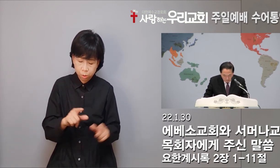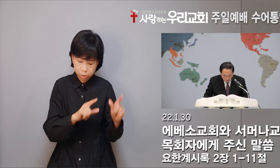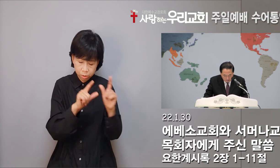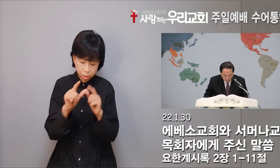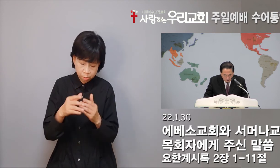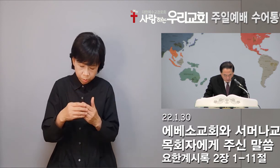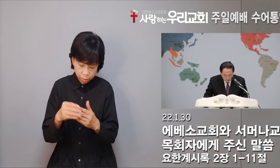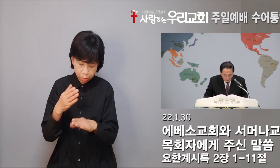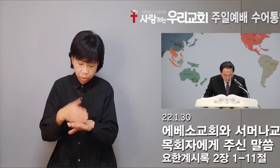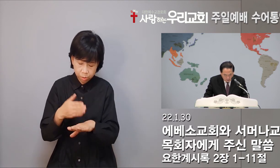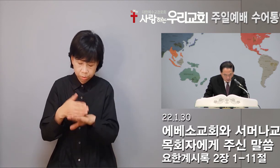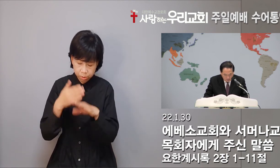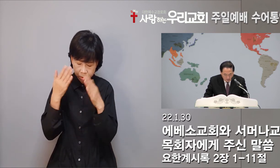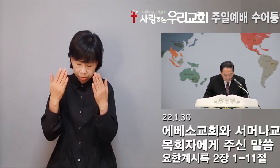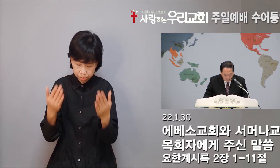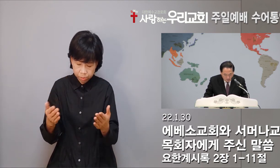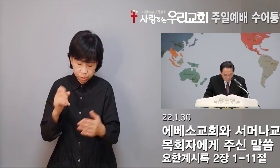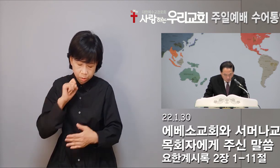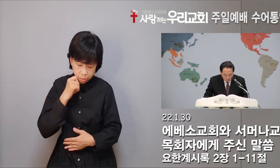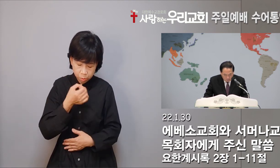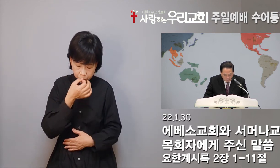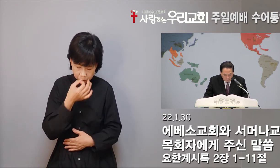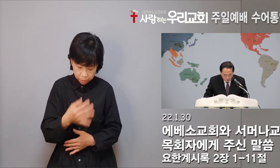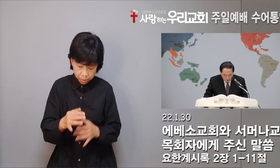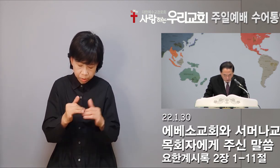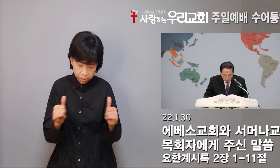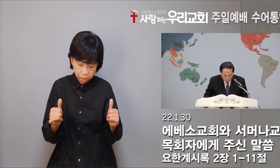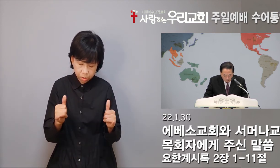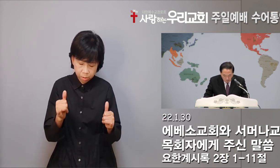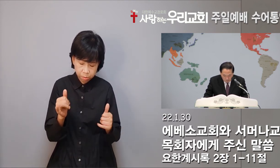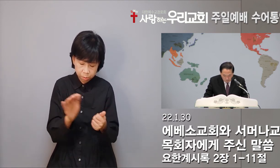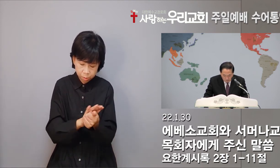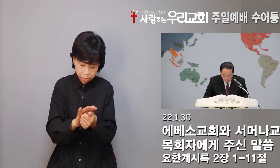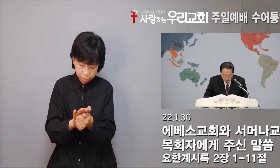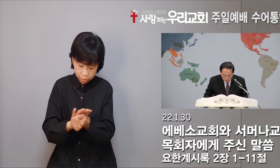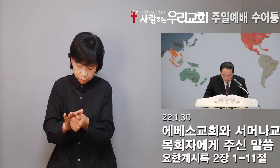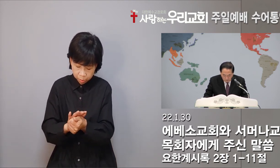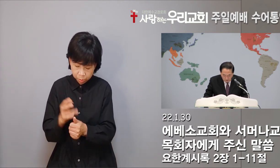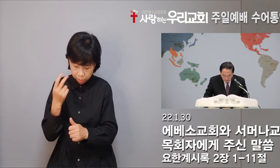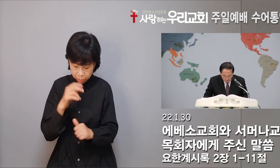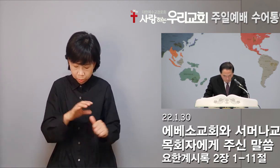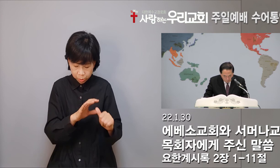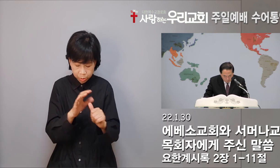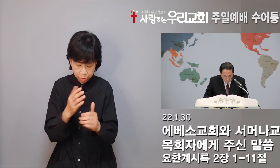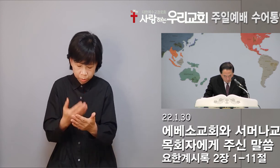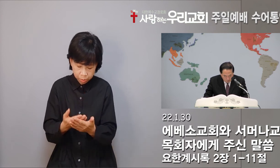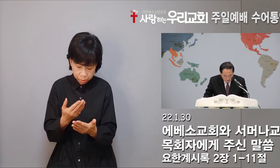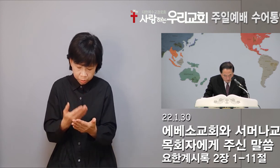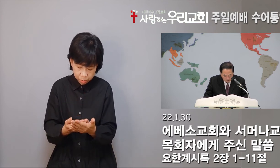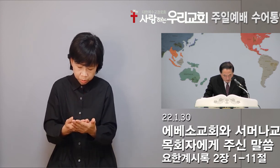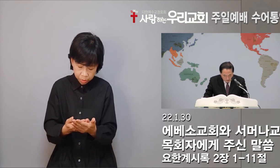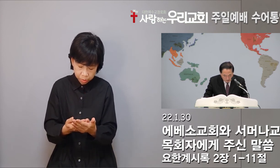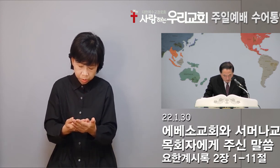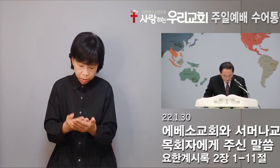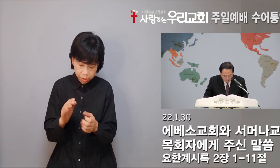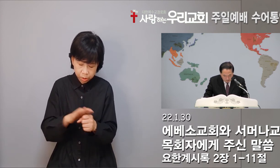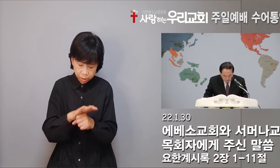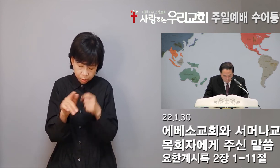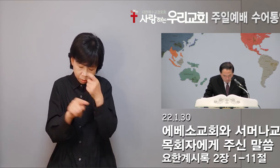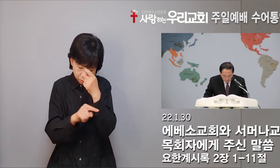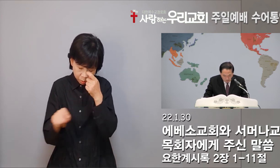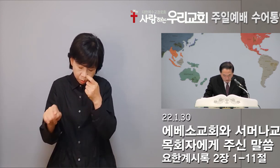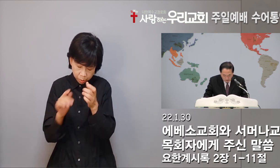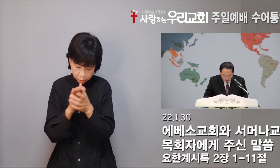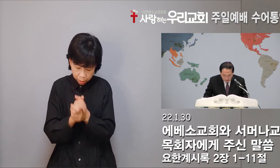살게 해주신 것 감사합니다. 어렵고 힘든 자들을 돌보게 하시고 보살피게 하옵소서. 사랑하는 성도들의